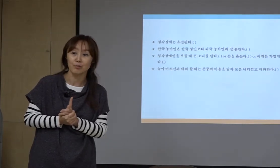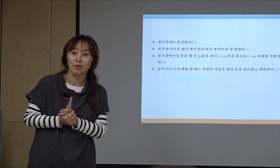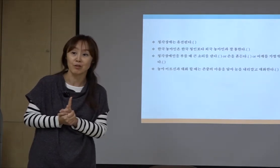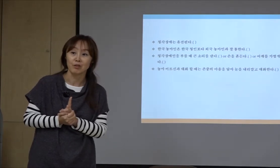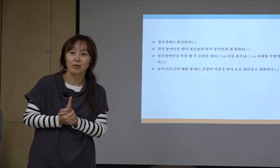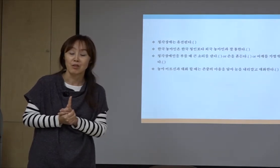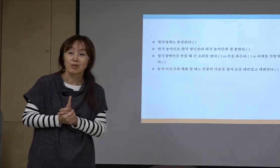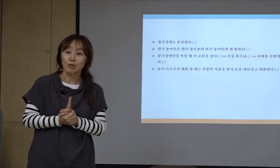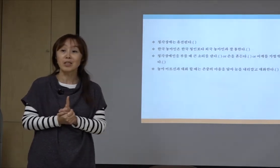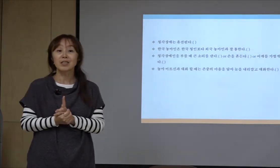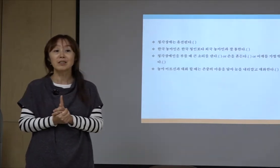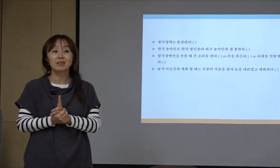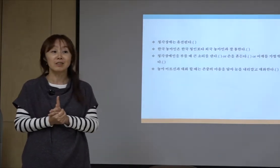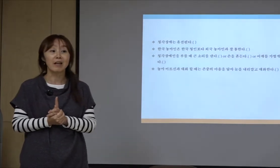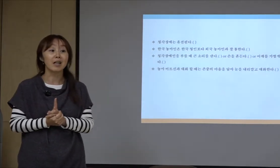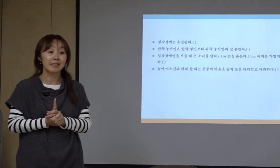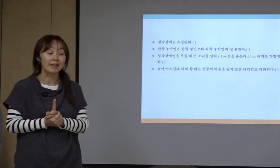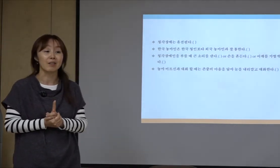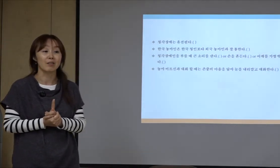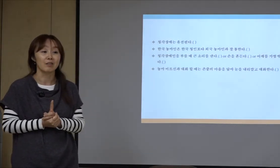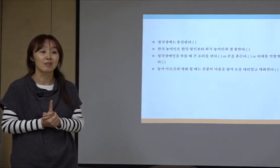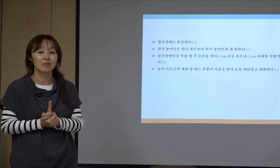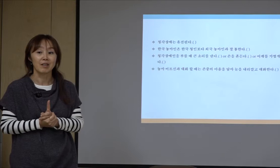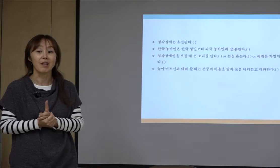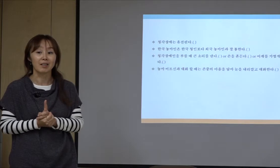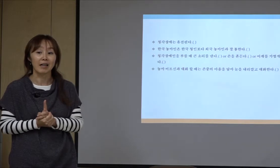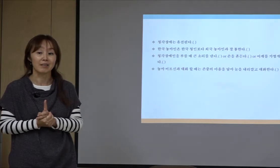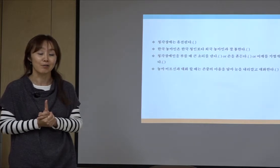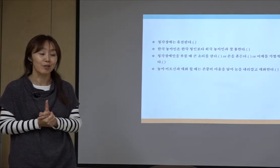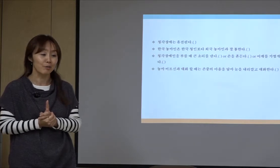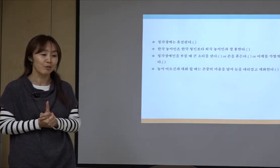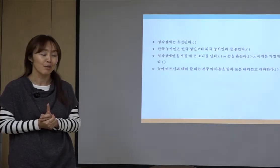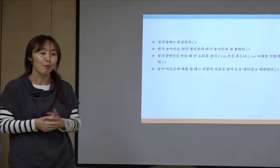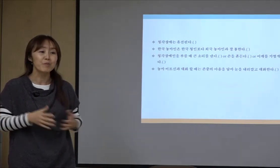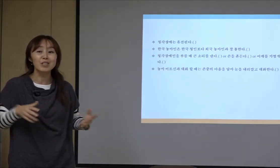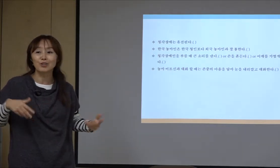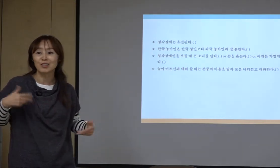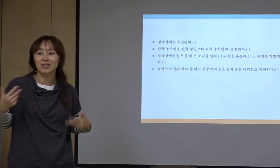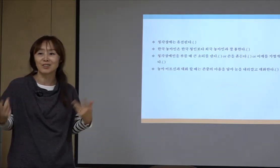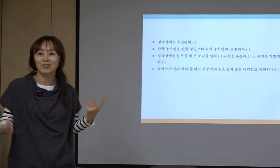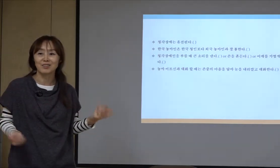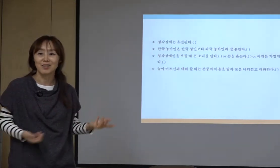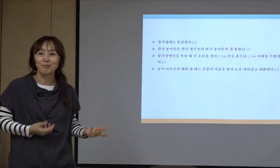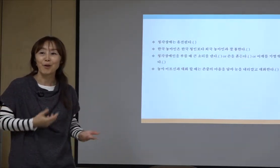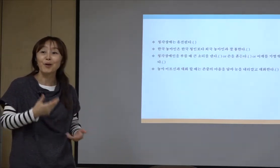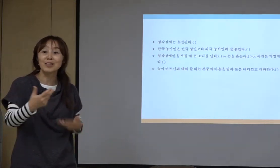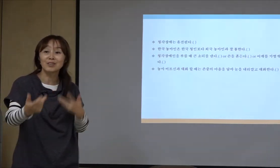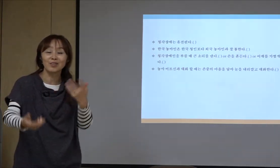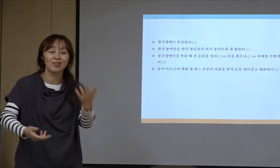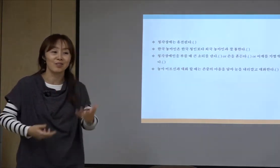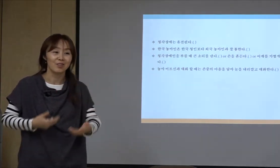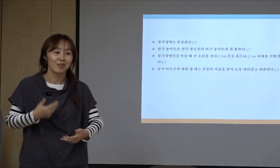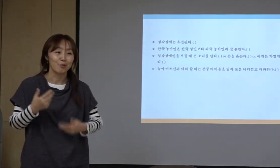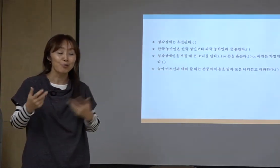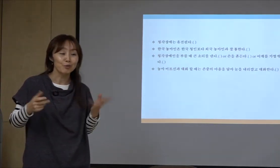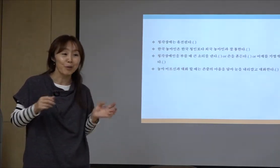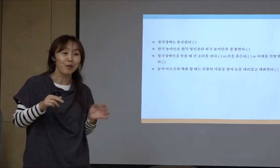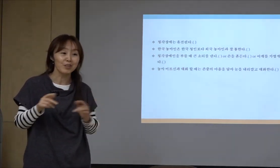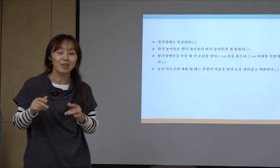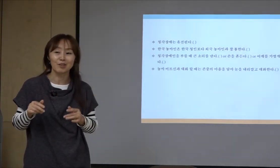없죠. 청각장애인들은 대화가 다 돼요. 왜냐면 몸짓 언어잖아요. 표현해서 몸으로 표현해갖고